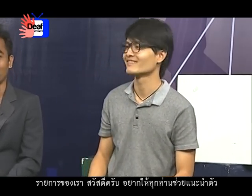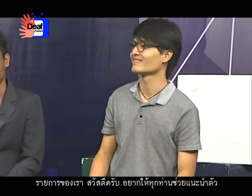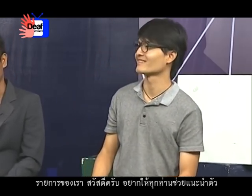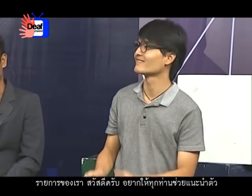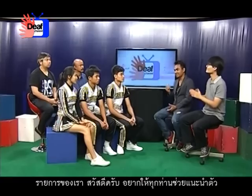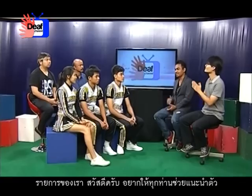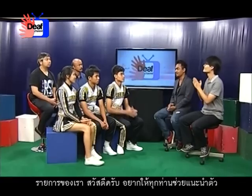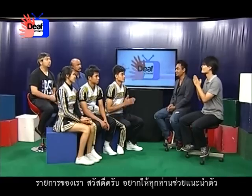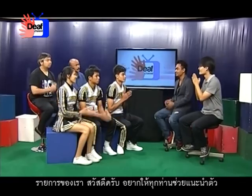บ้านนะครับ